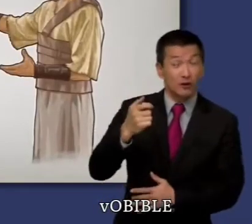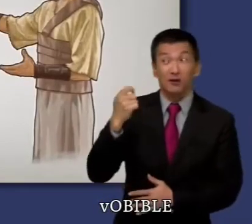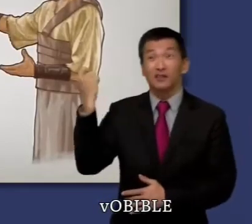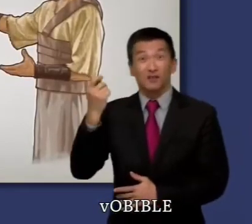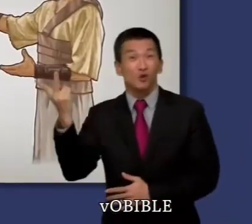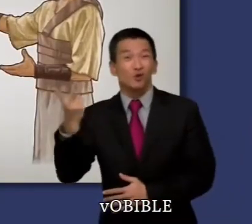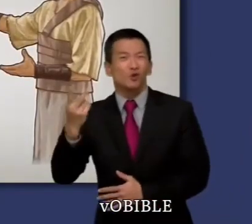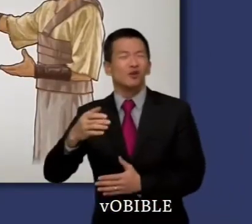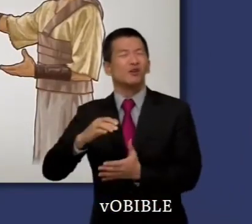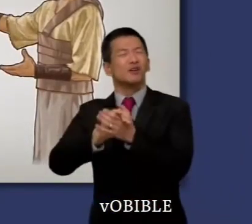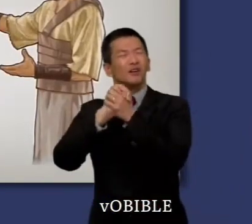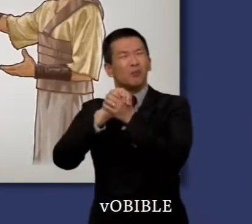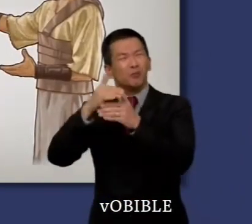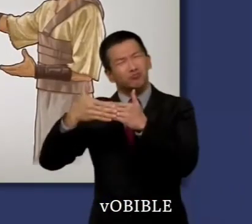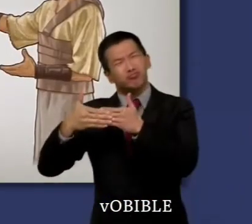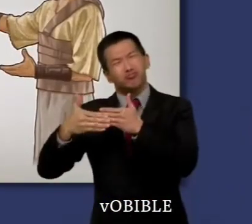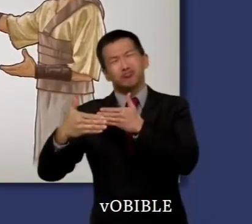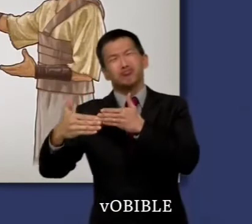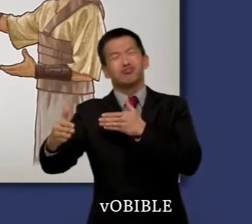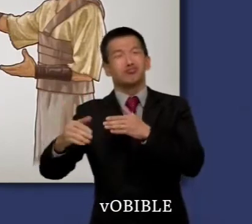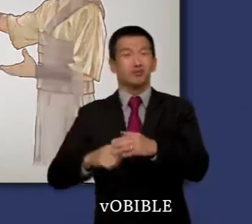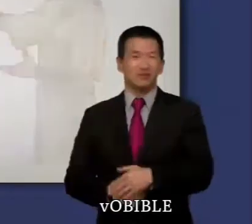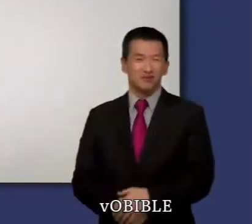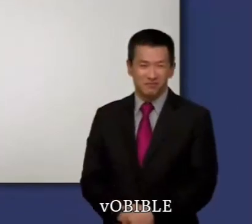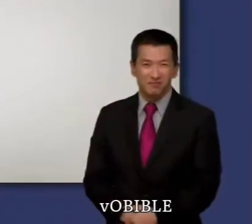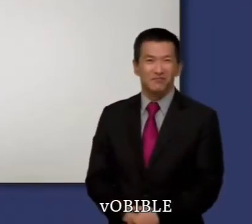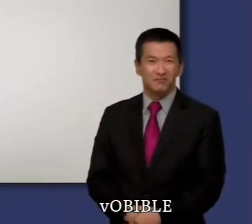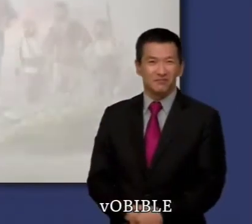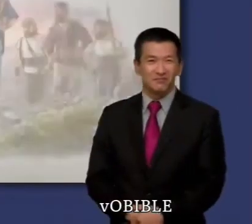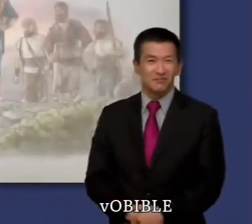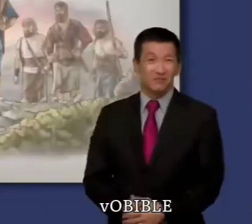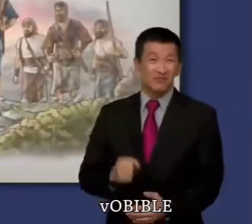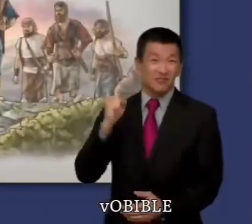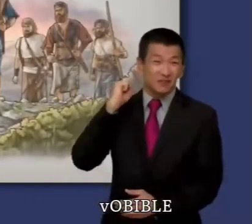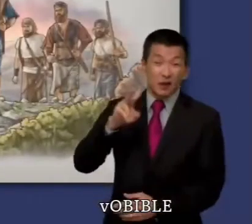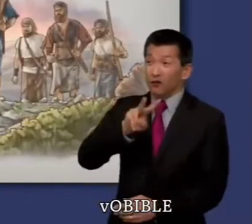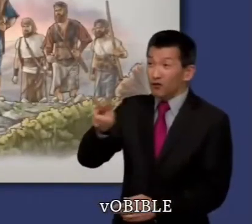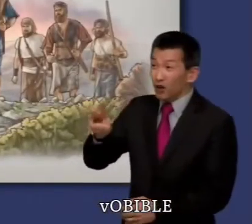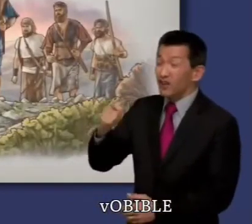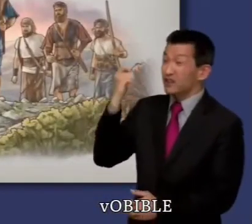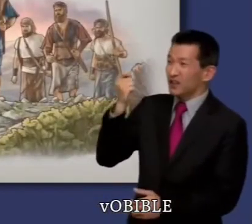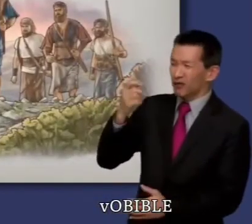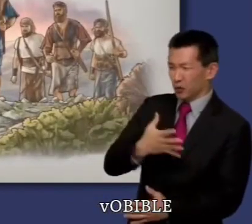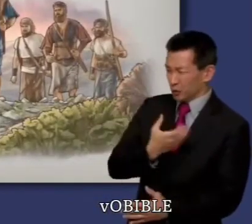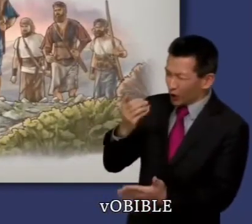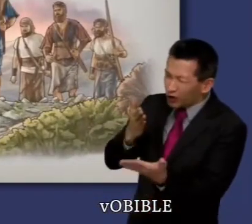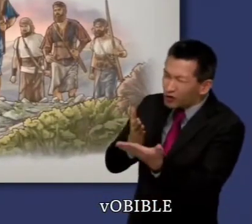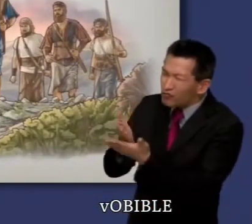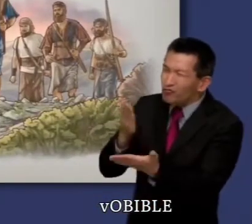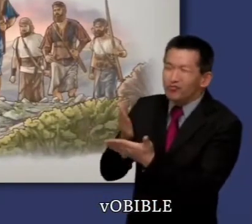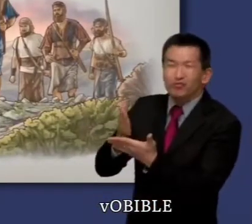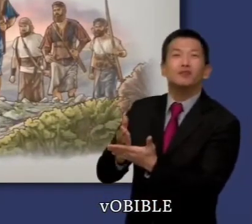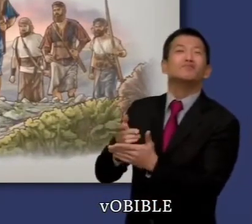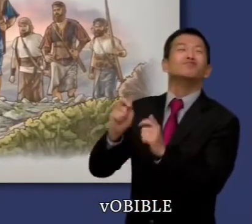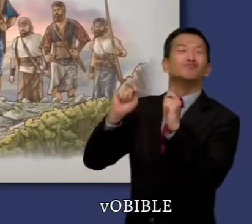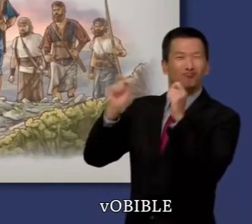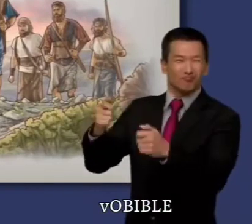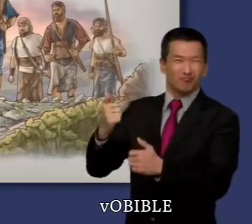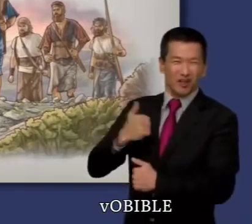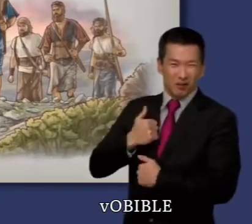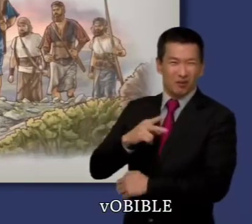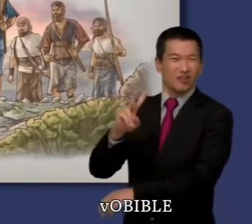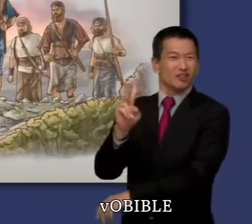vaut mieux qu'offrir un sacrifice, lui dit Samuel. » Il informe ensuite Saül que Dieu l'a rejeté et qu'il ne sera plus